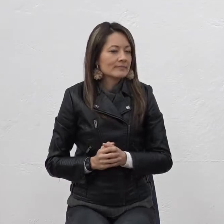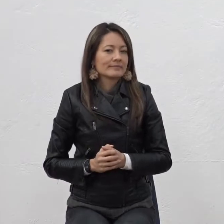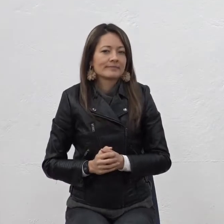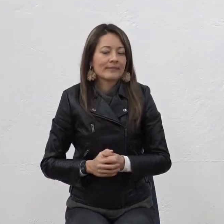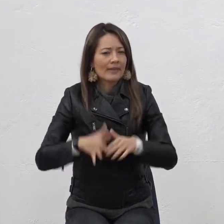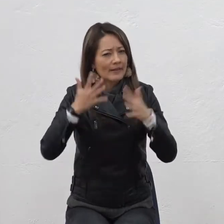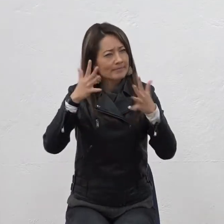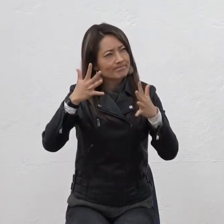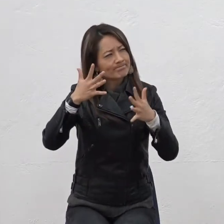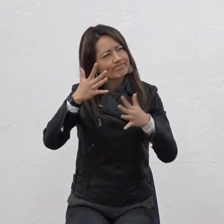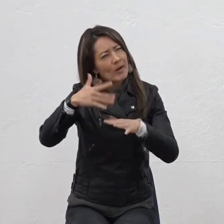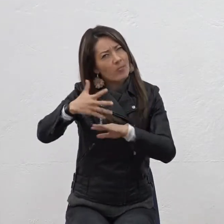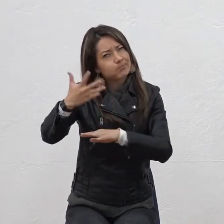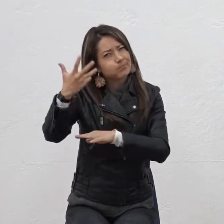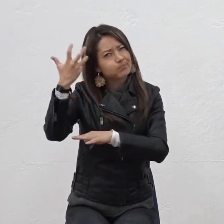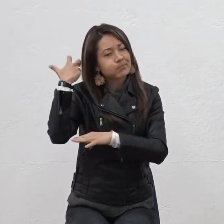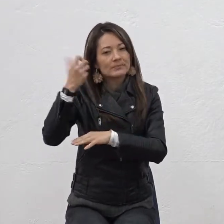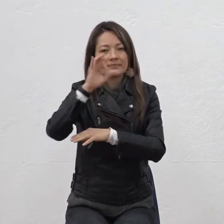Hace 30 años,